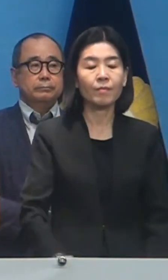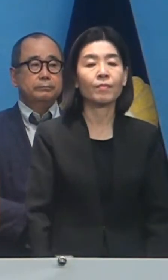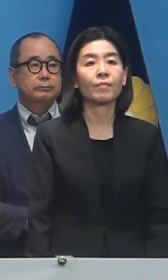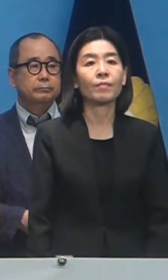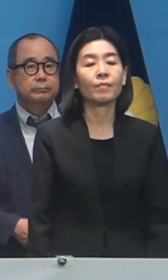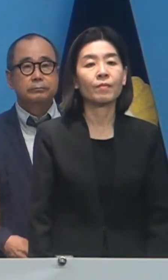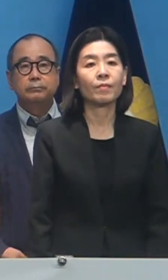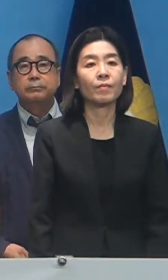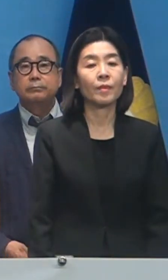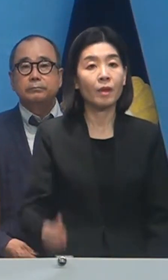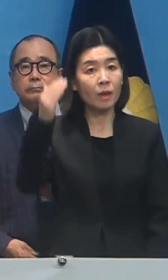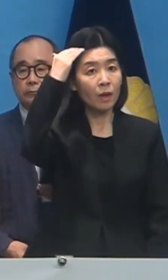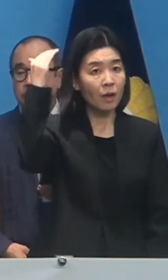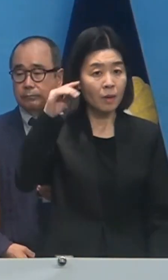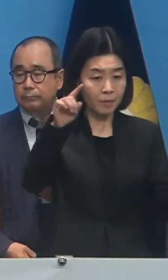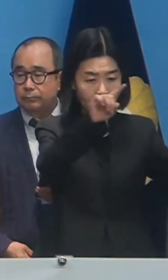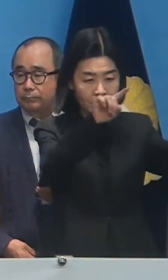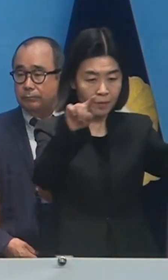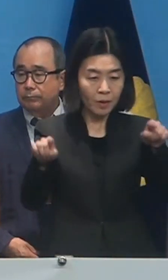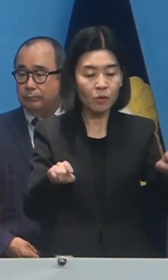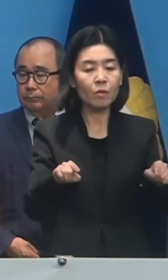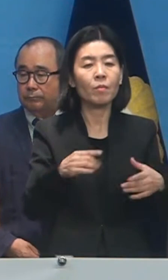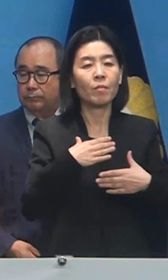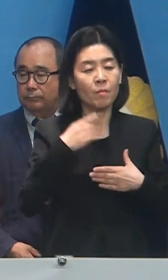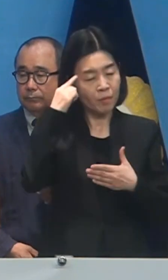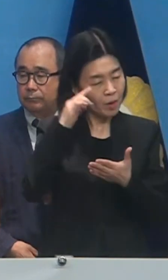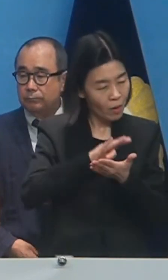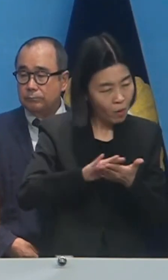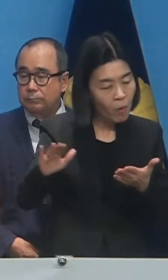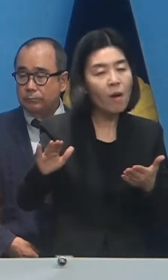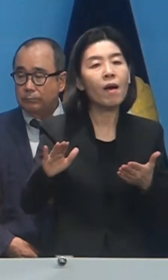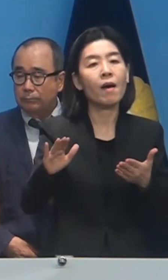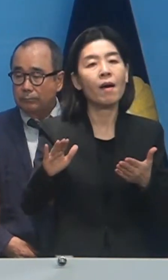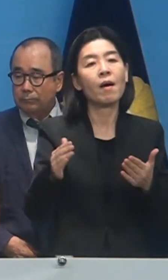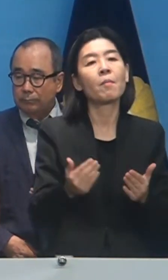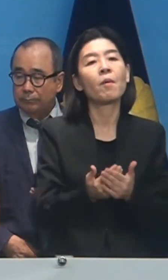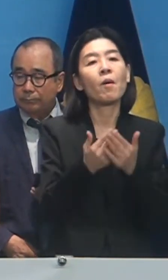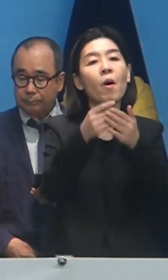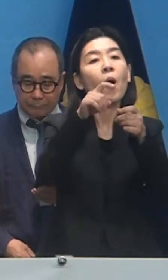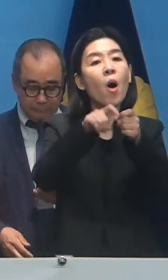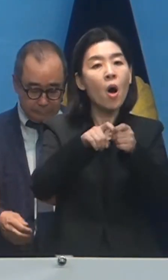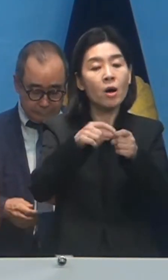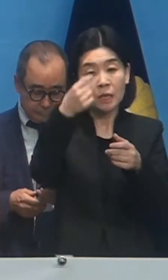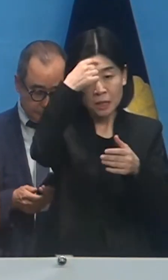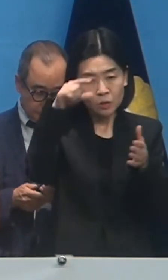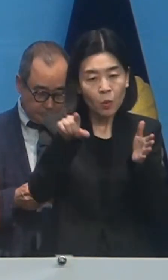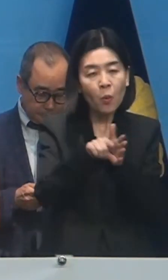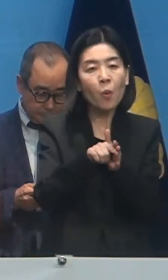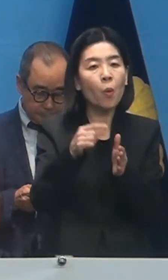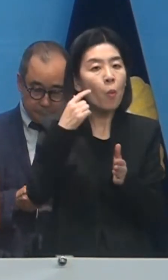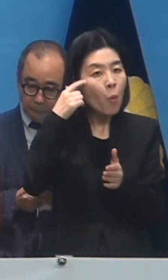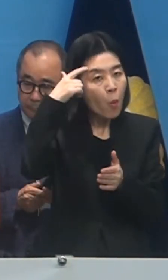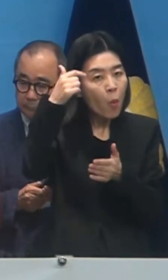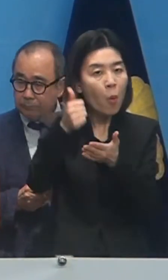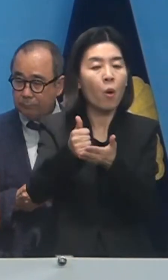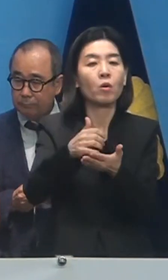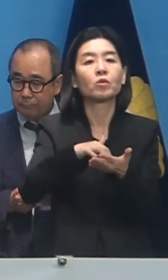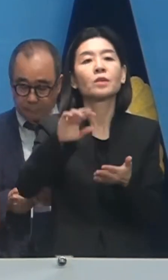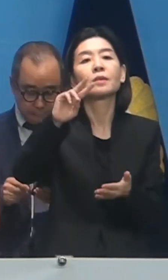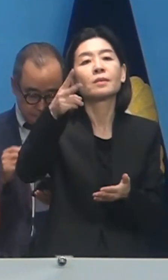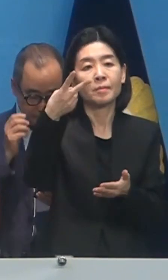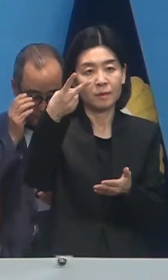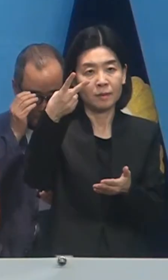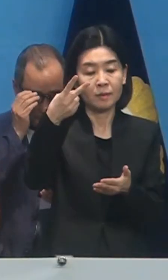시간에는 한반도 평화 번영을 영원하는 개신교 목회자 200여 분께서 이재명